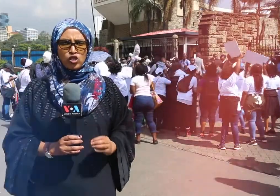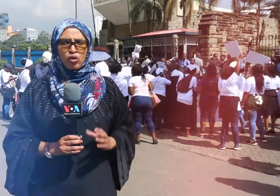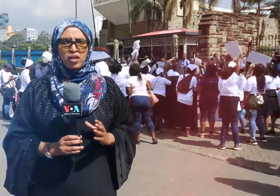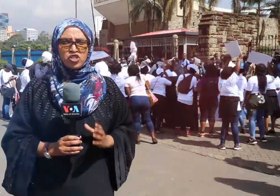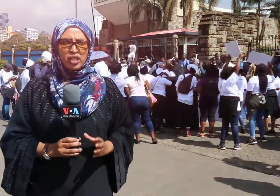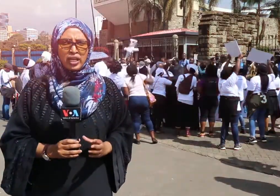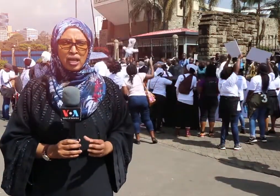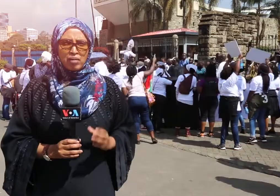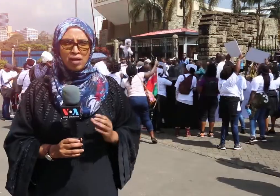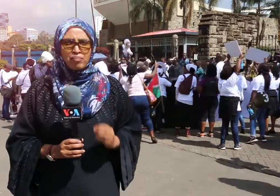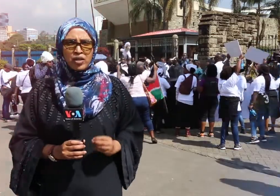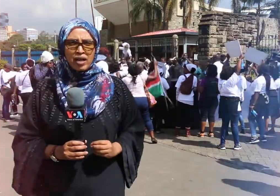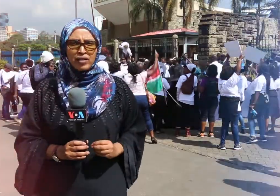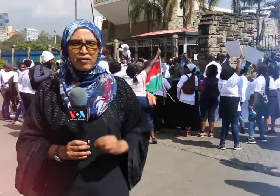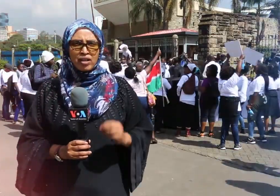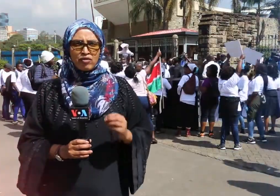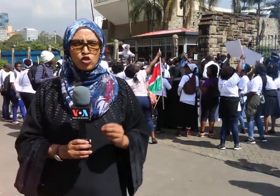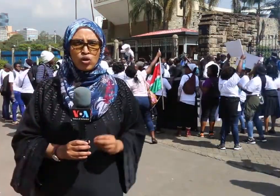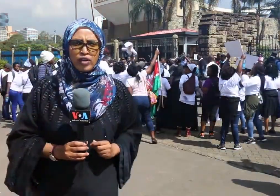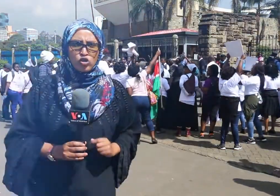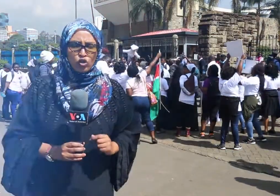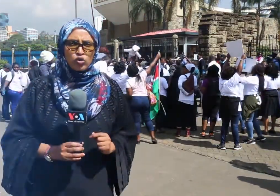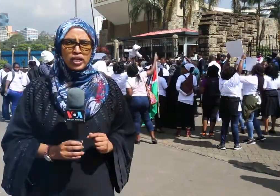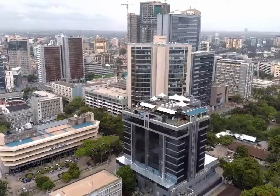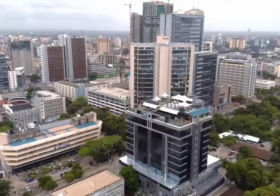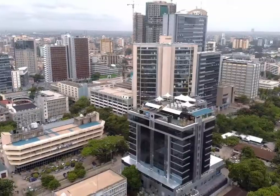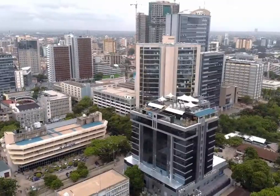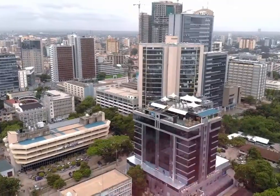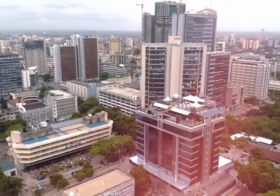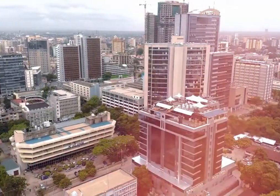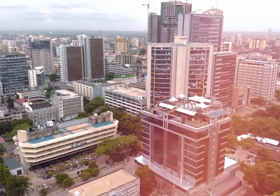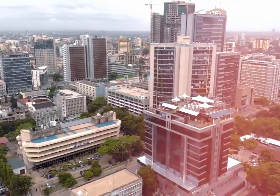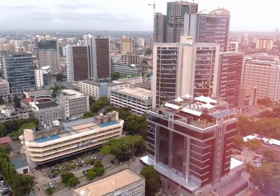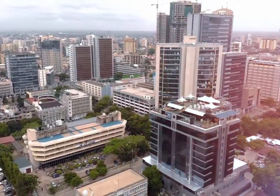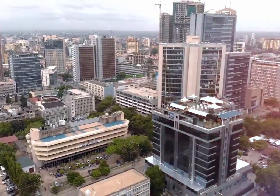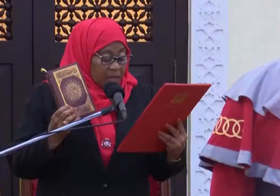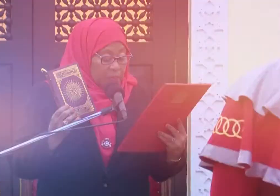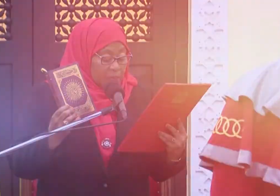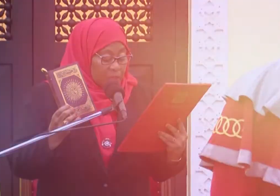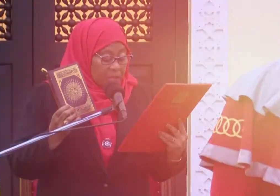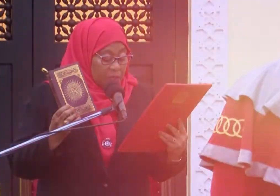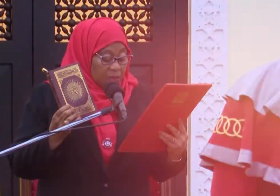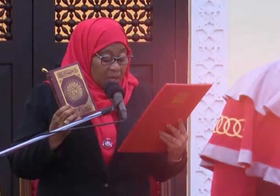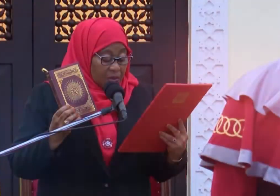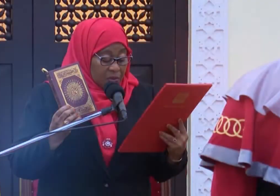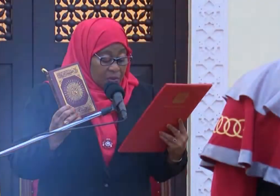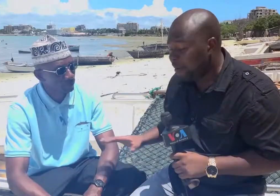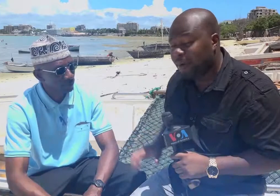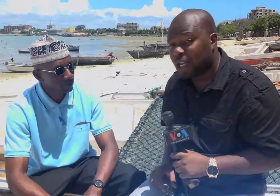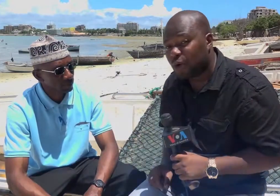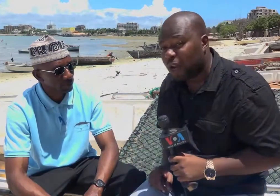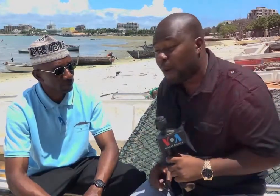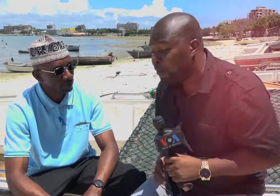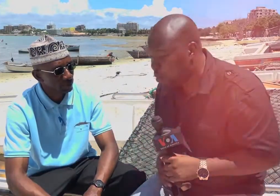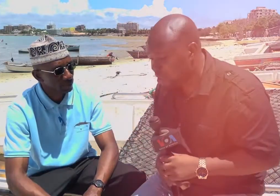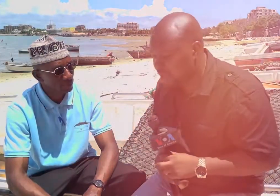Wito kwa mashirika, makampuni na vile vile vituo vya uchukuzi. Mambo mengi yatakwenda kama yalivyopangwa. Hapa ni kuna mmoja